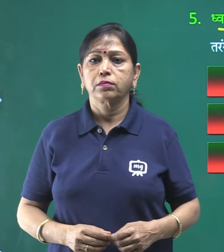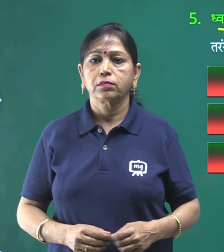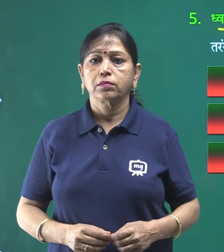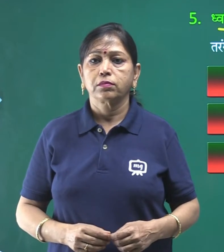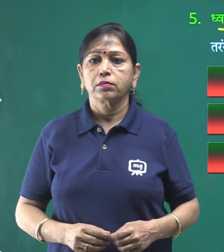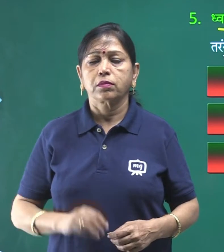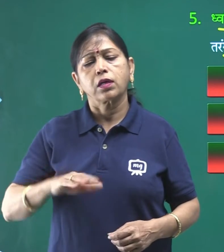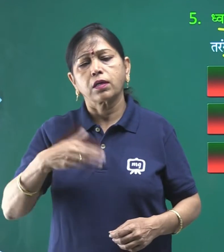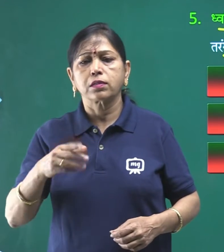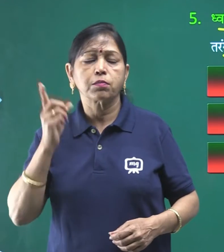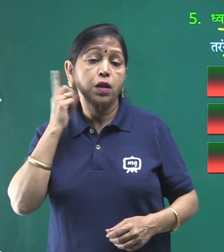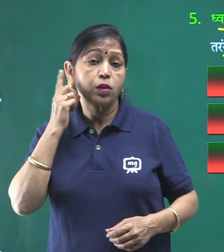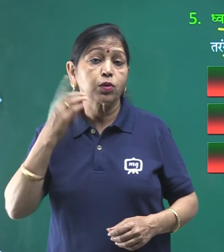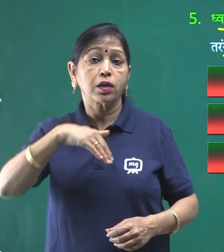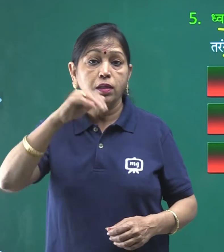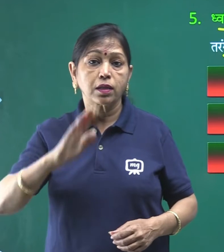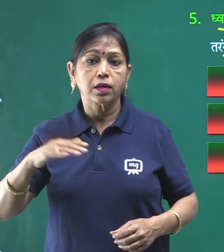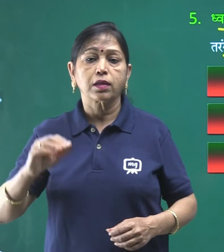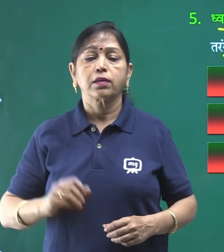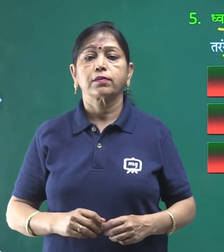किसी ध्वनि तरंग के